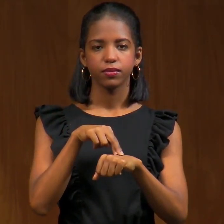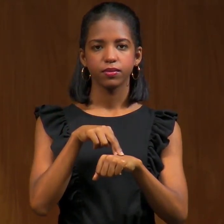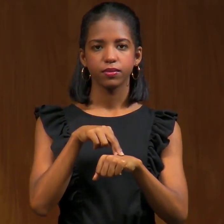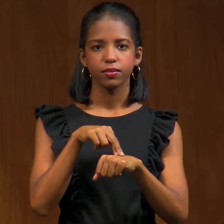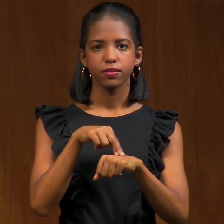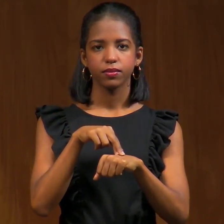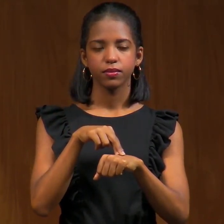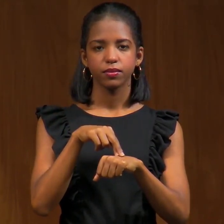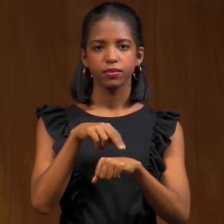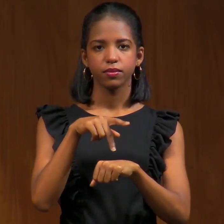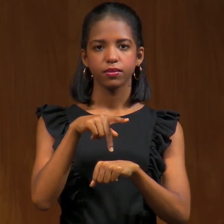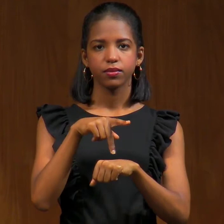Puerto Rico,